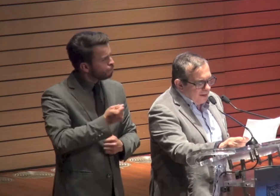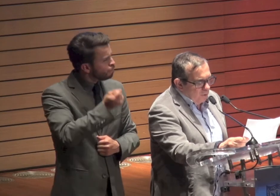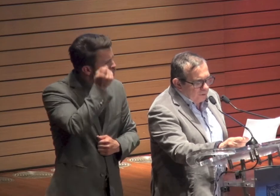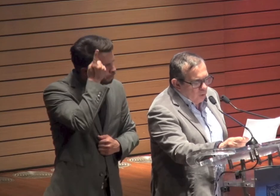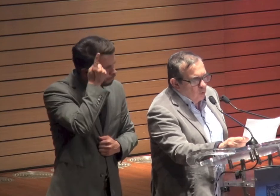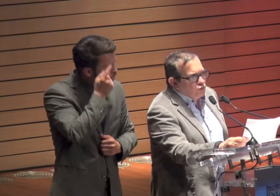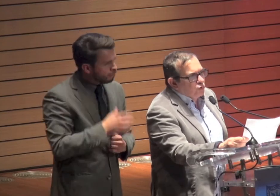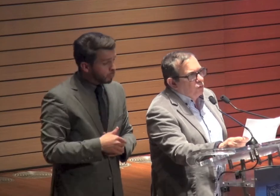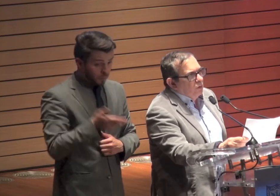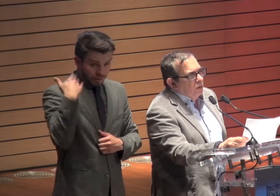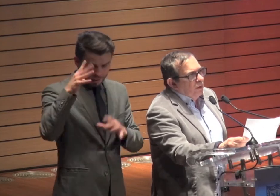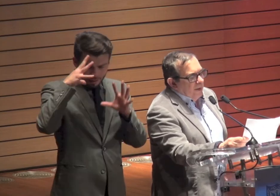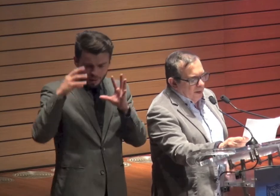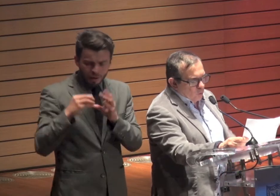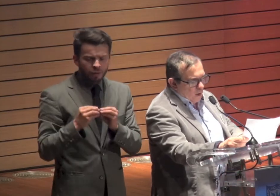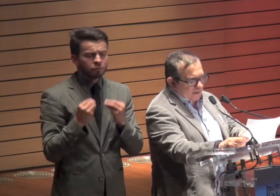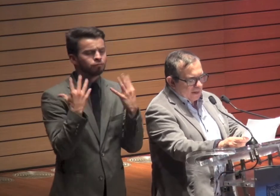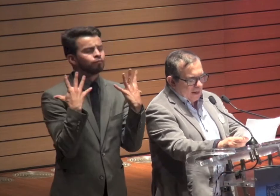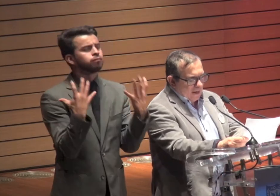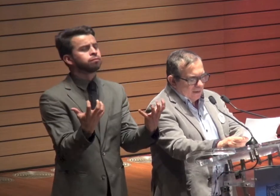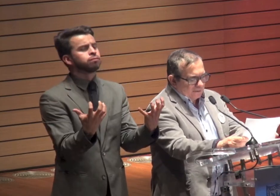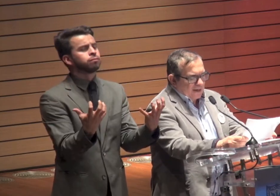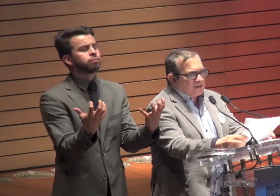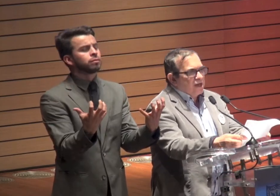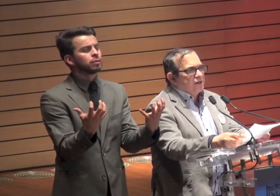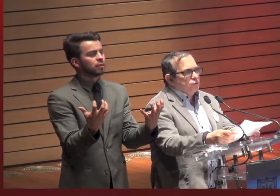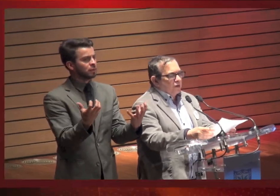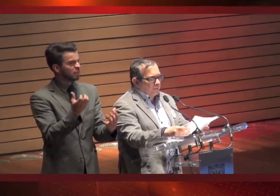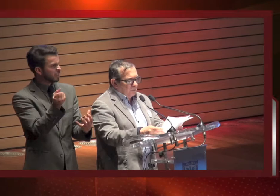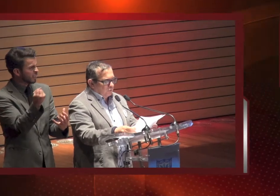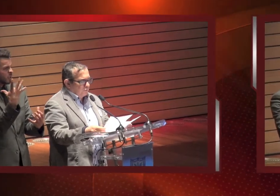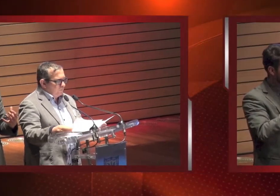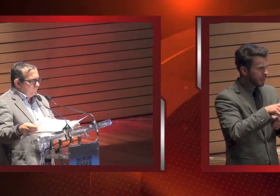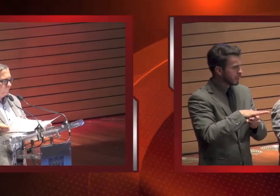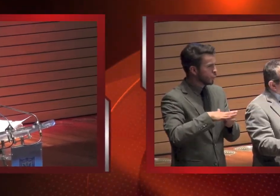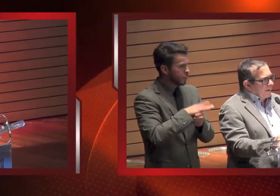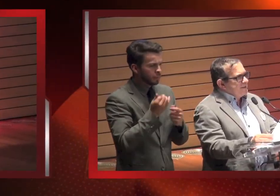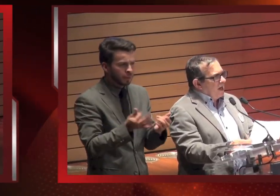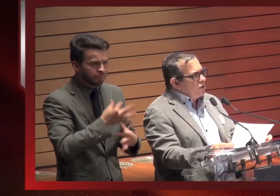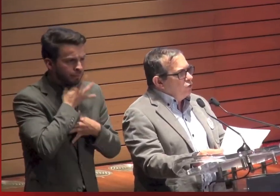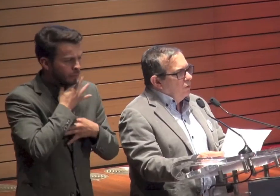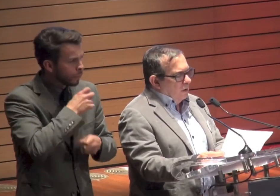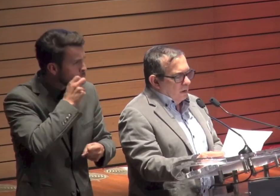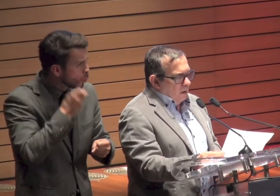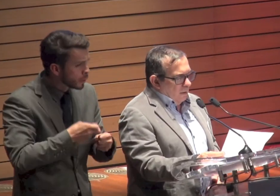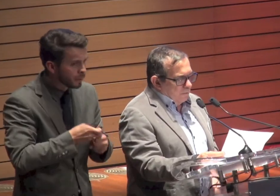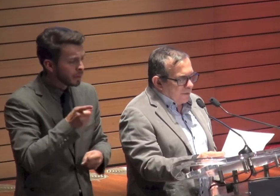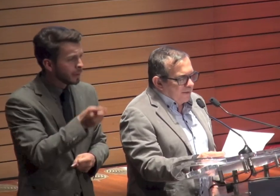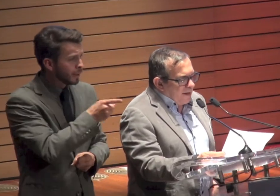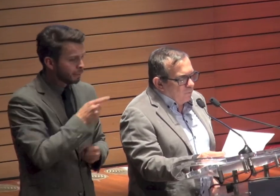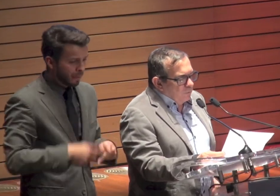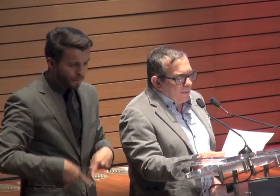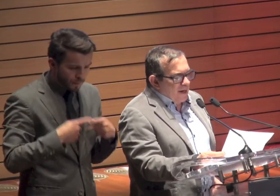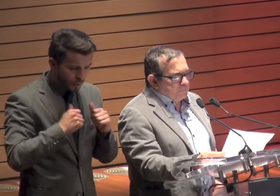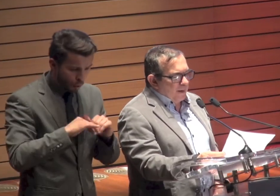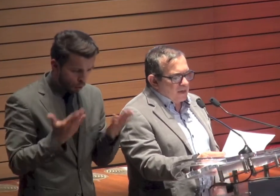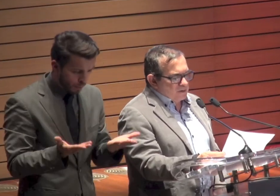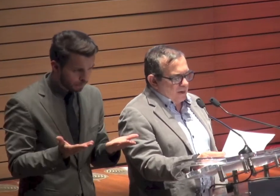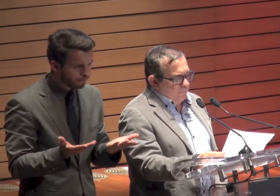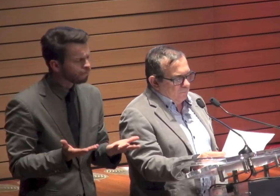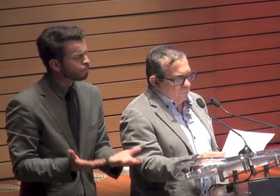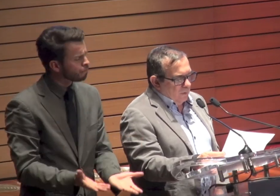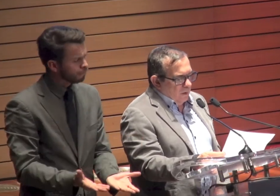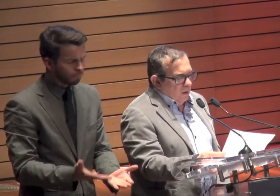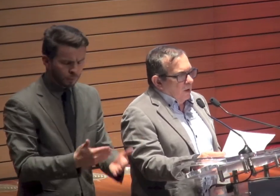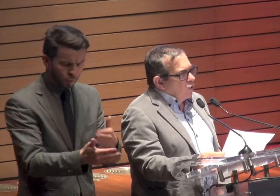cómo es que un anhelo tan justo encuentra tan acérrimos enemigos. Pese a ello, mantenemos viva la